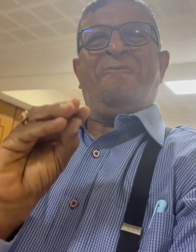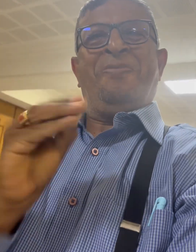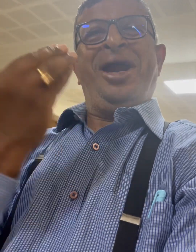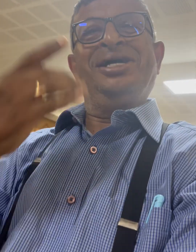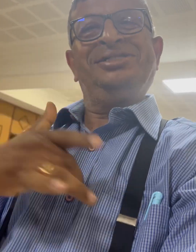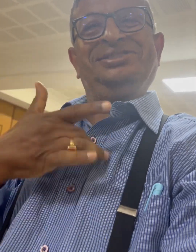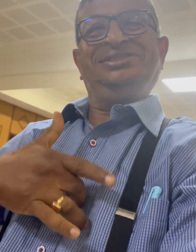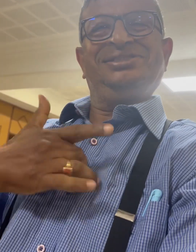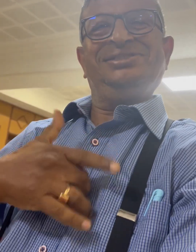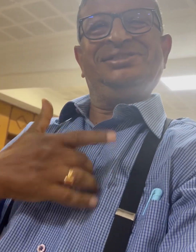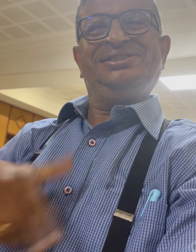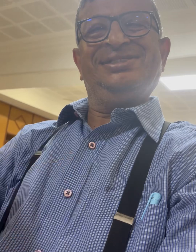Okay.